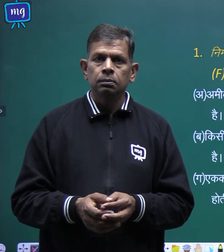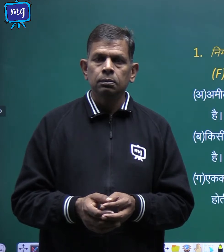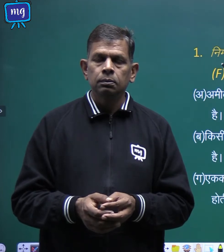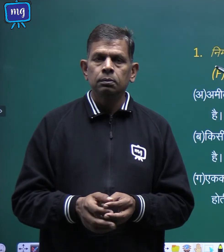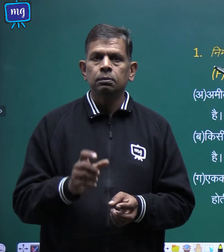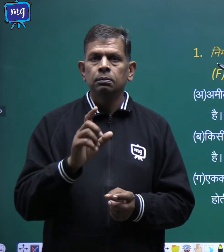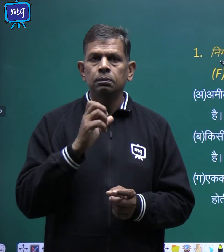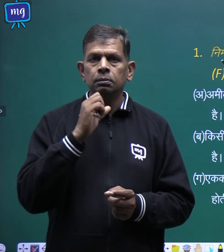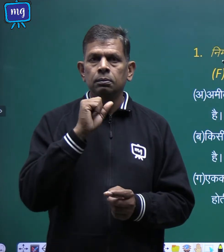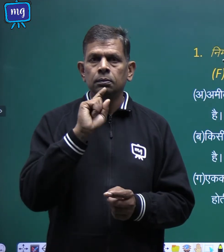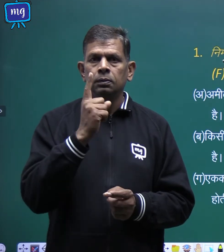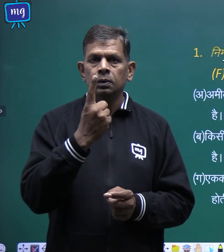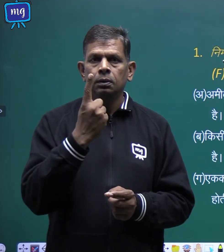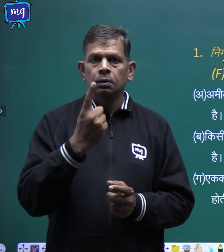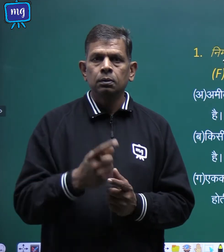नंबर 1,